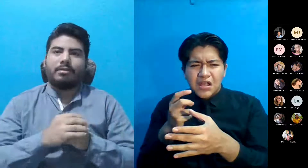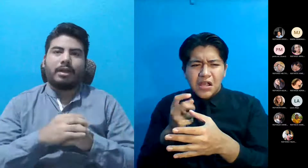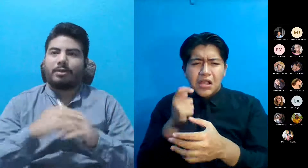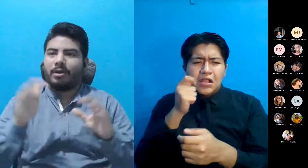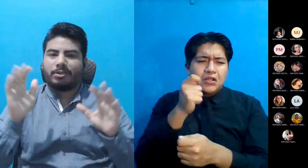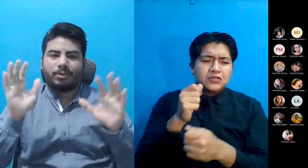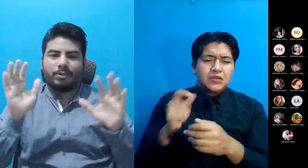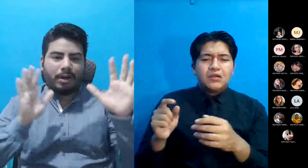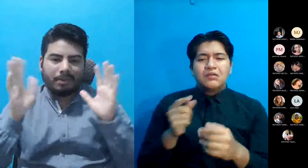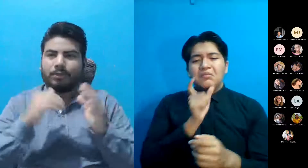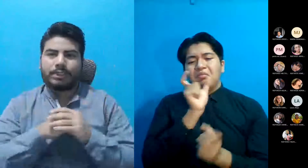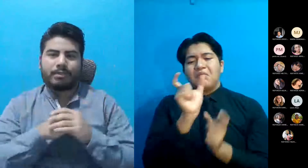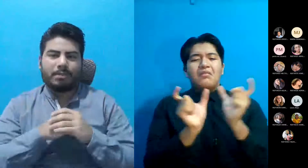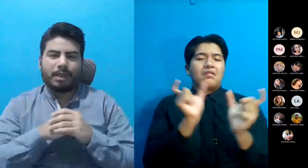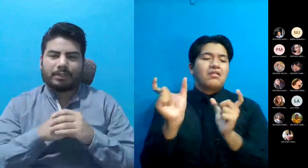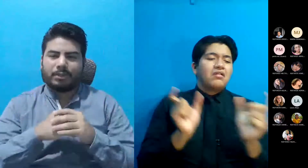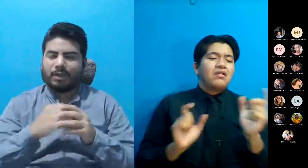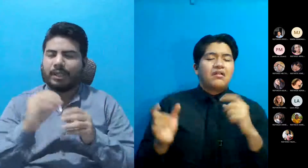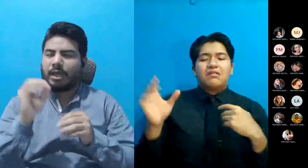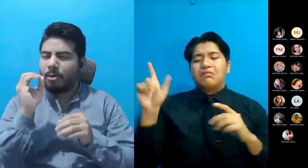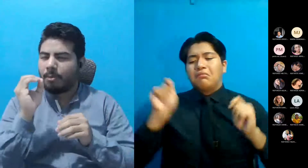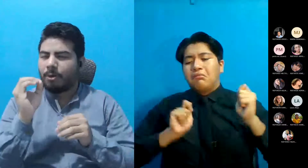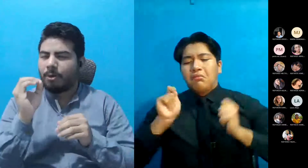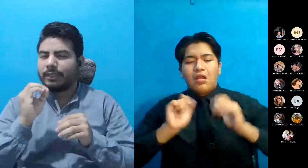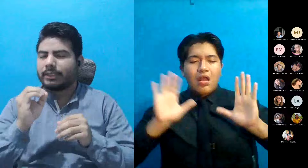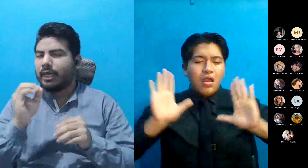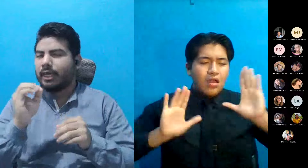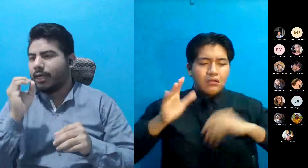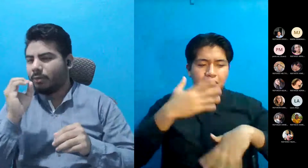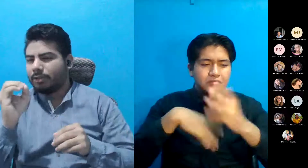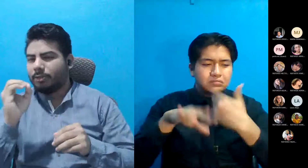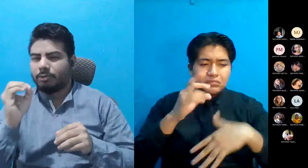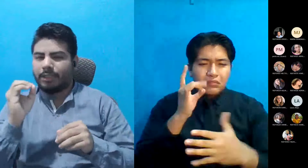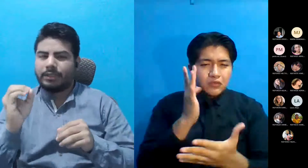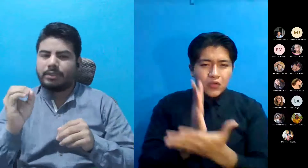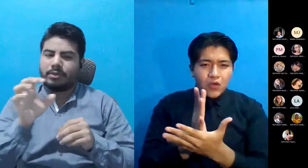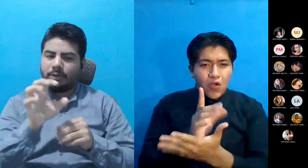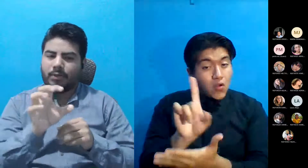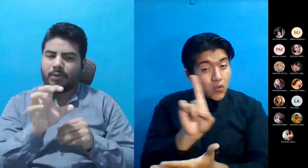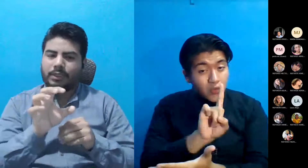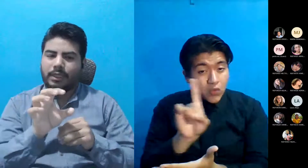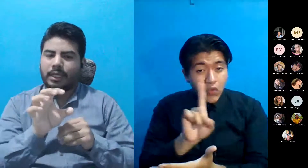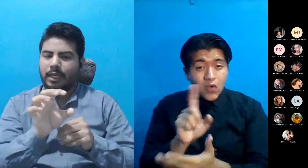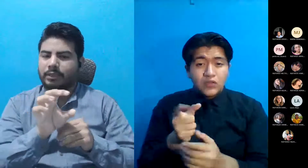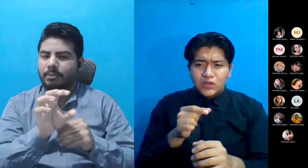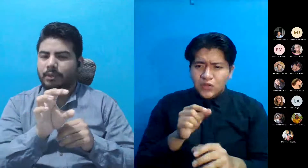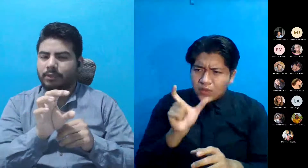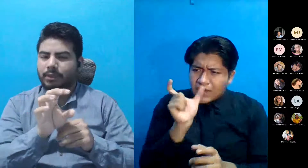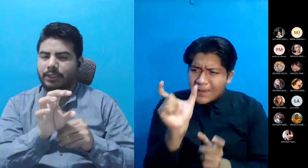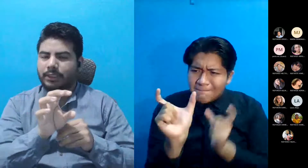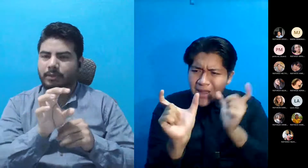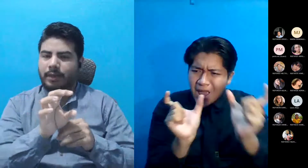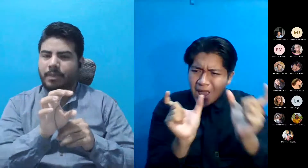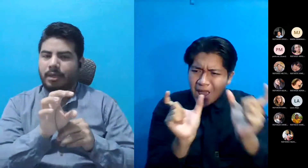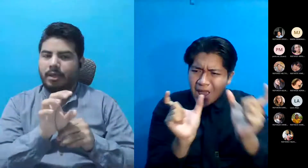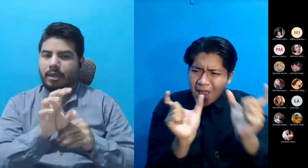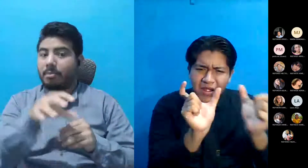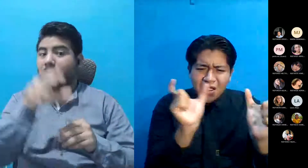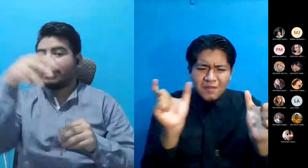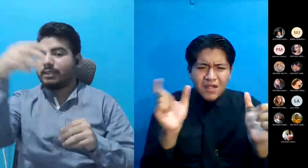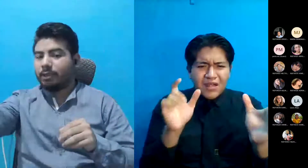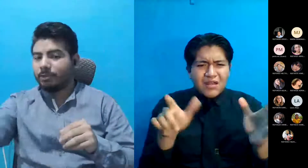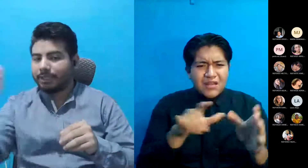comido o que no eran solamente cosas de mímica, sino que tenían componentes lingüísticos precisos de los cuales las aportaciones de